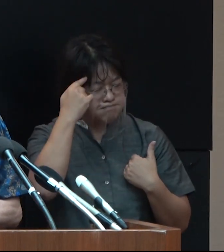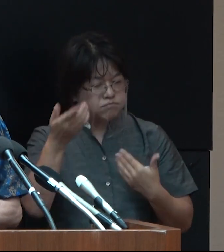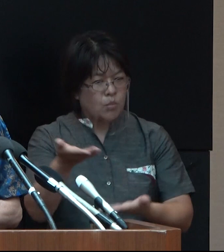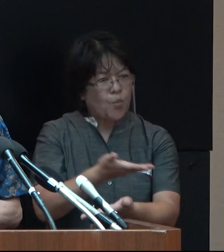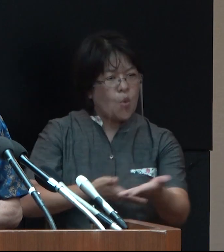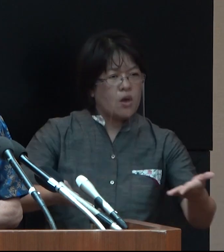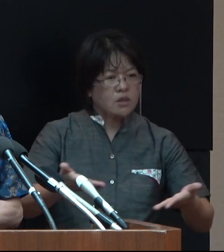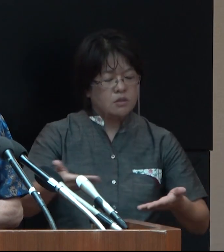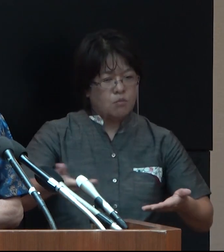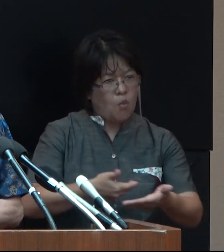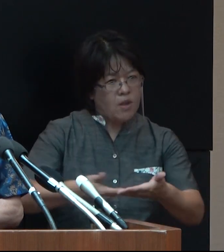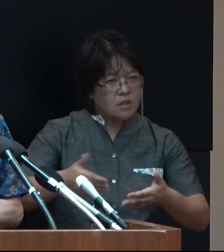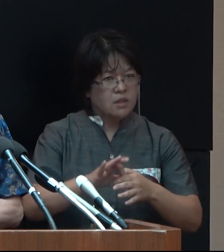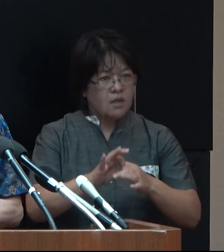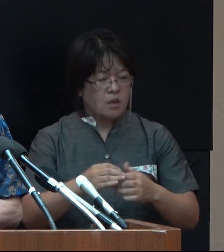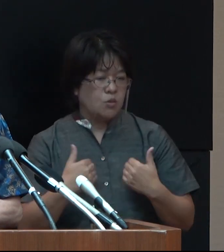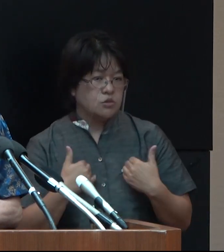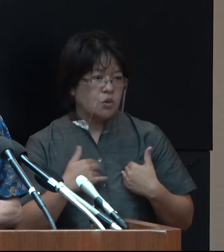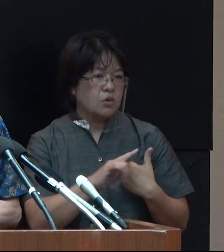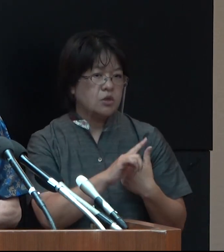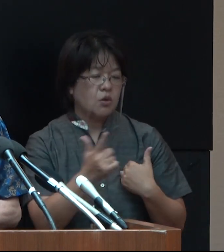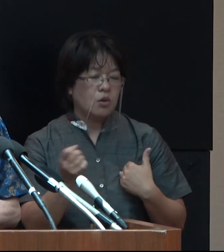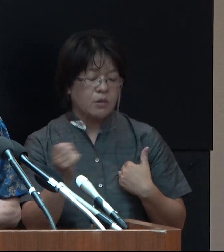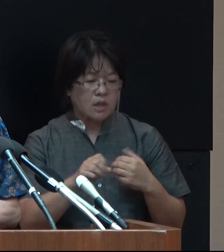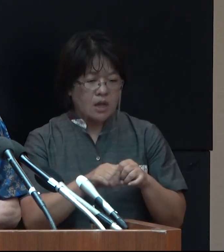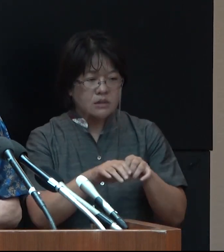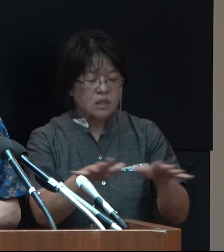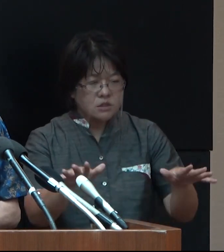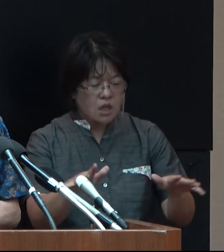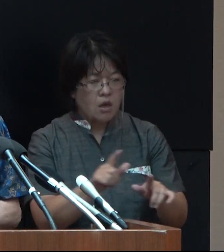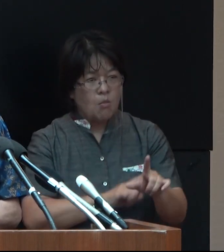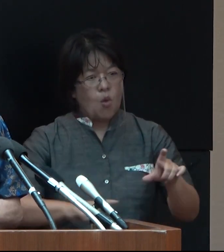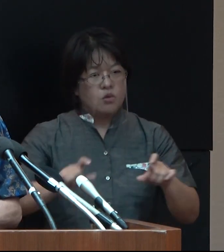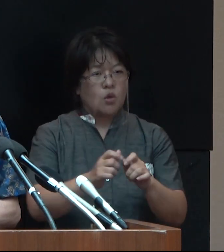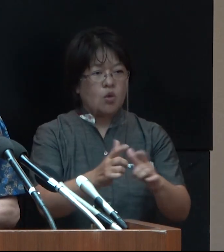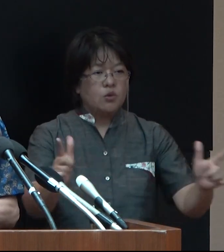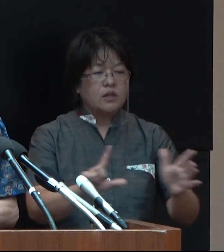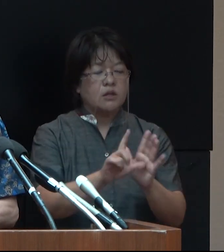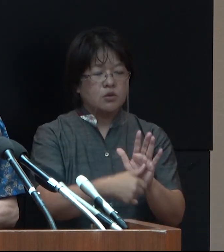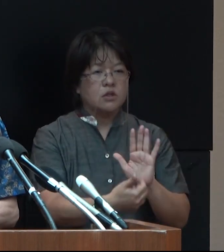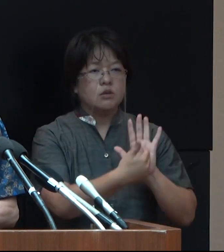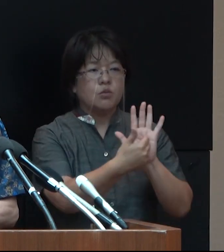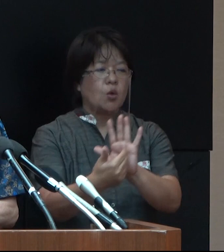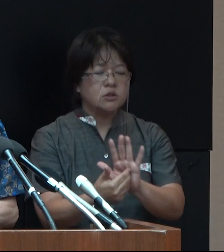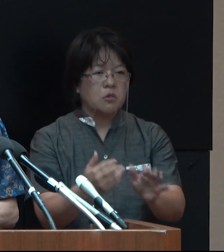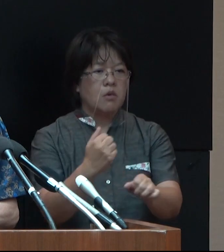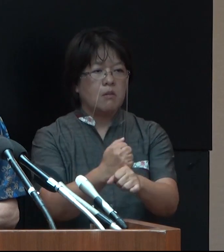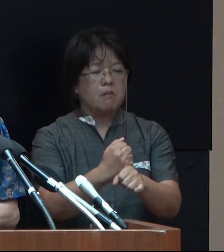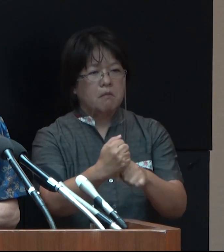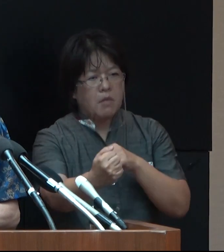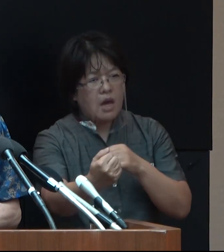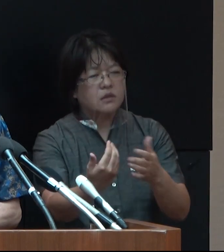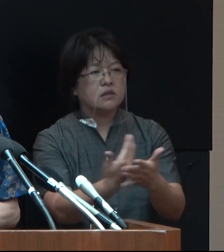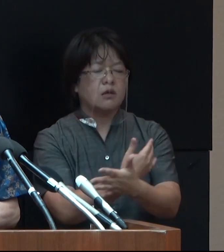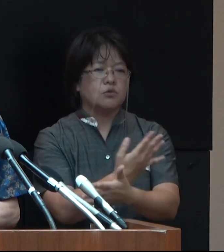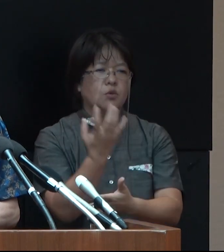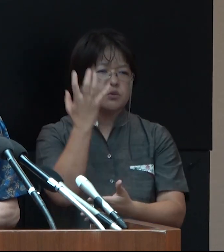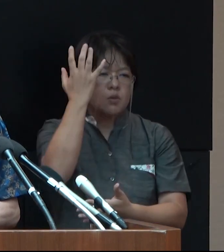から人の動きが広がっていけば拡大の防止も手遅れになってしまうということも